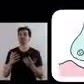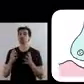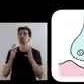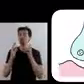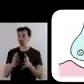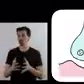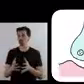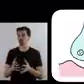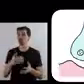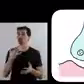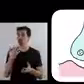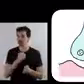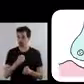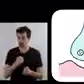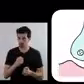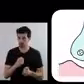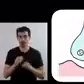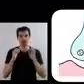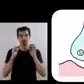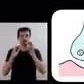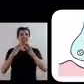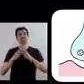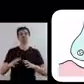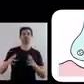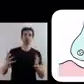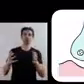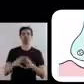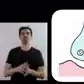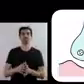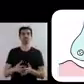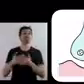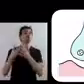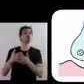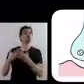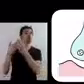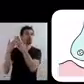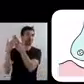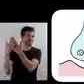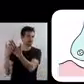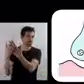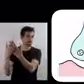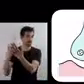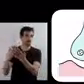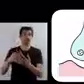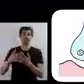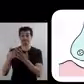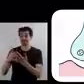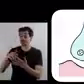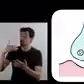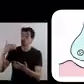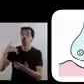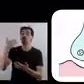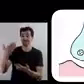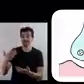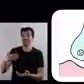se réalise une transmission de l'information. Regardez, en haut ici, vous avez le neurone présynaptique, qui